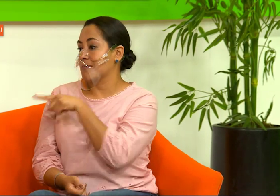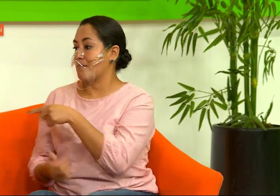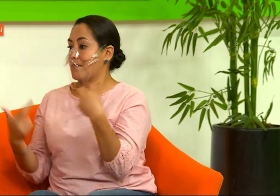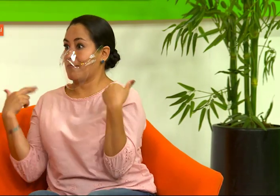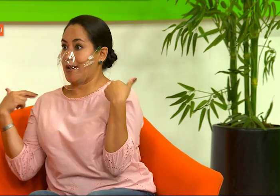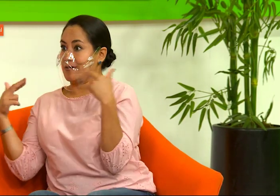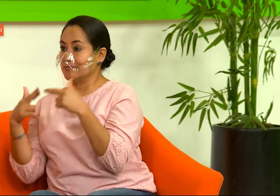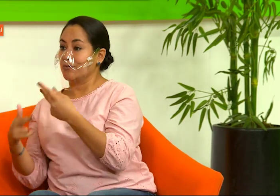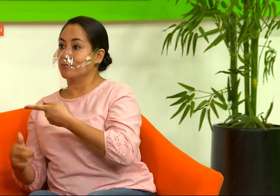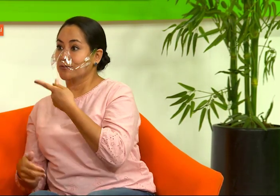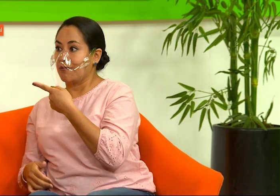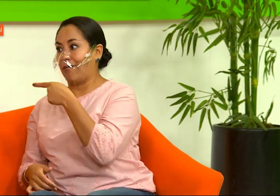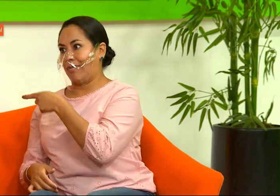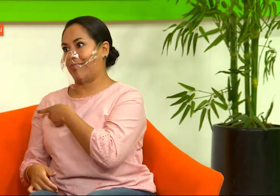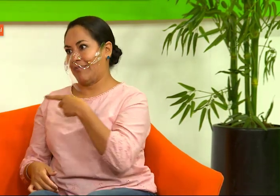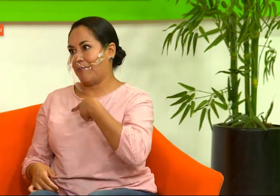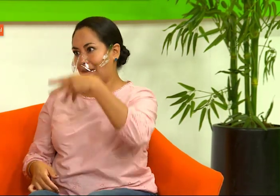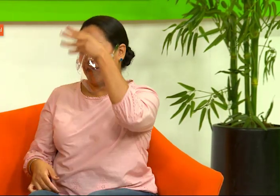niños sordos.